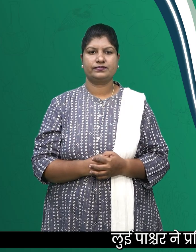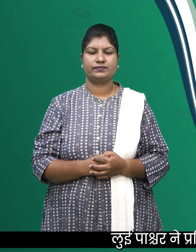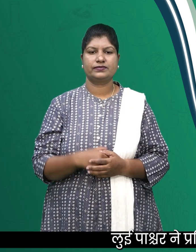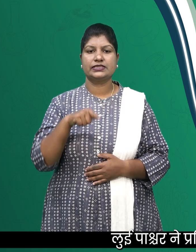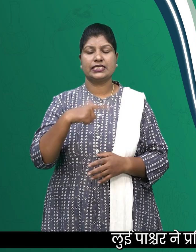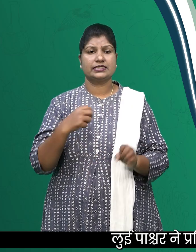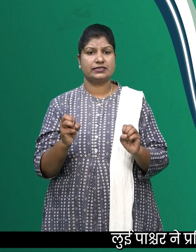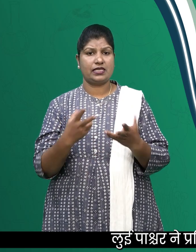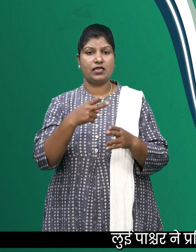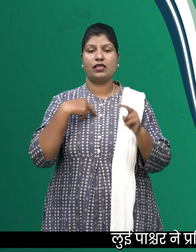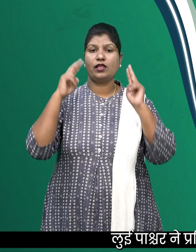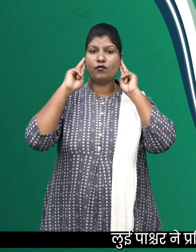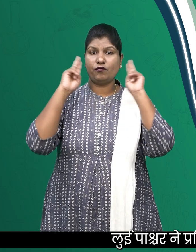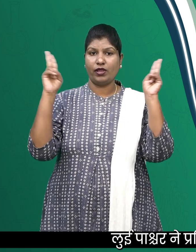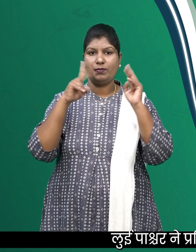है